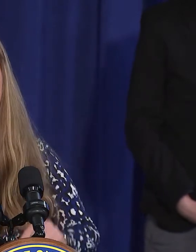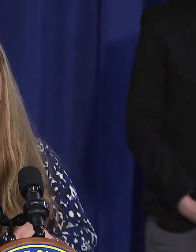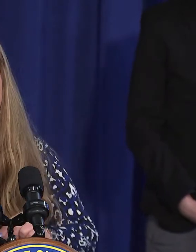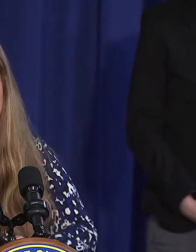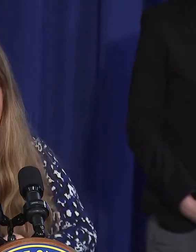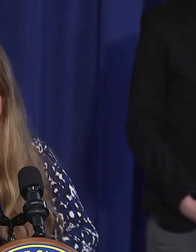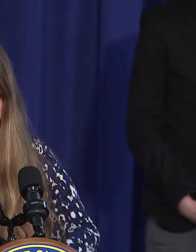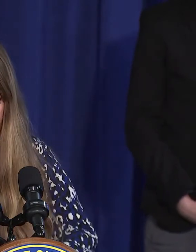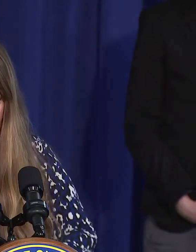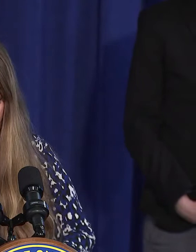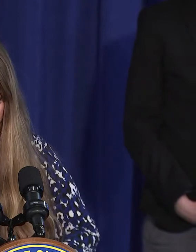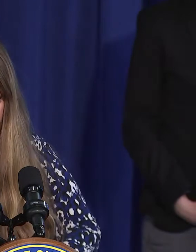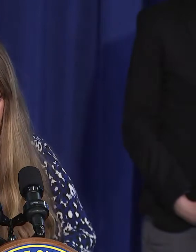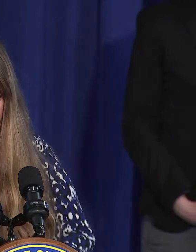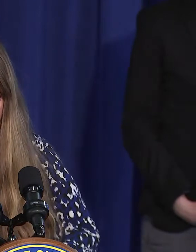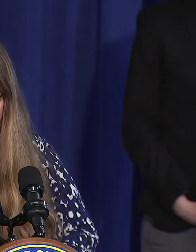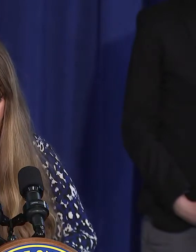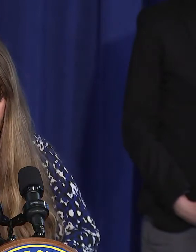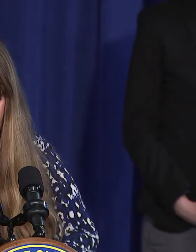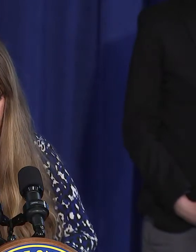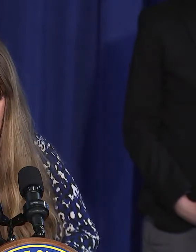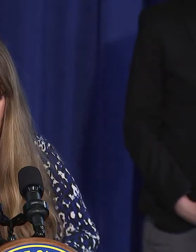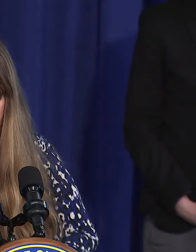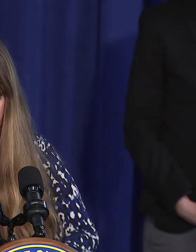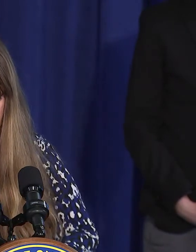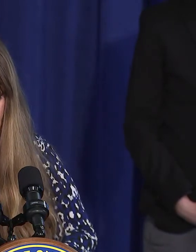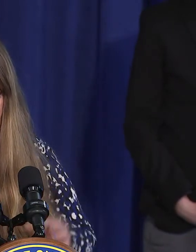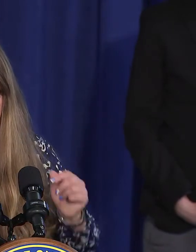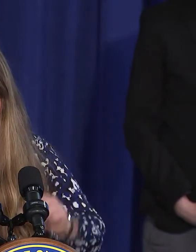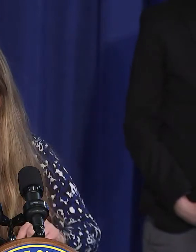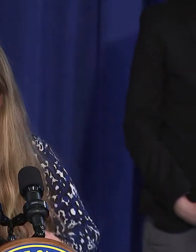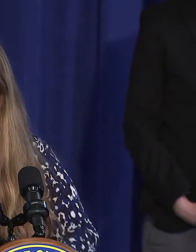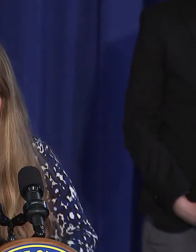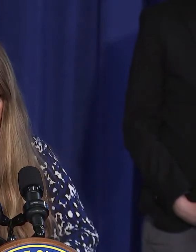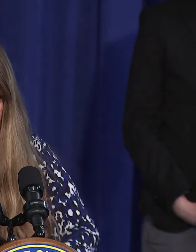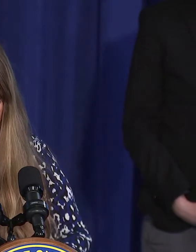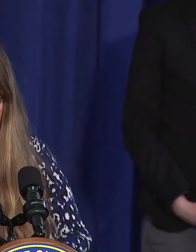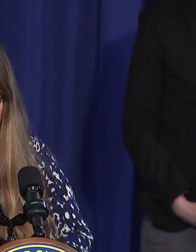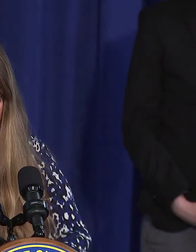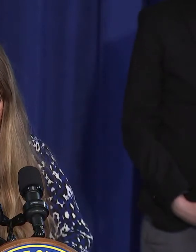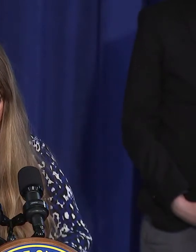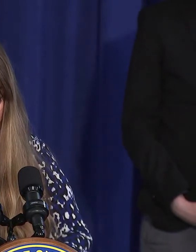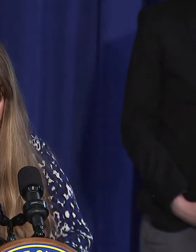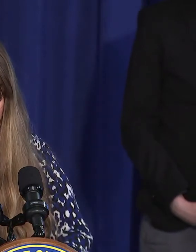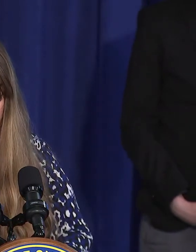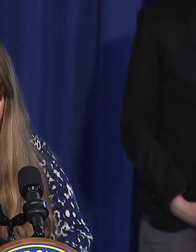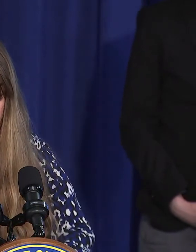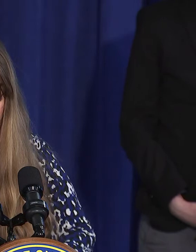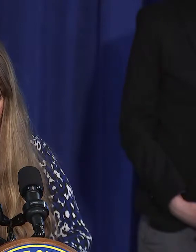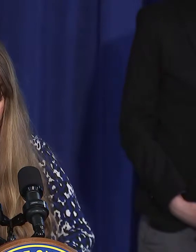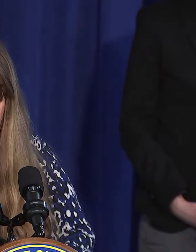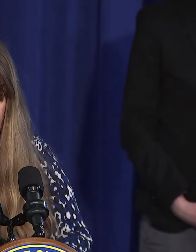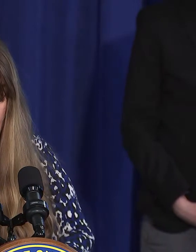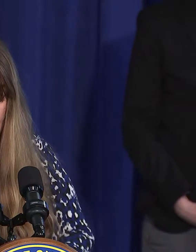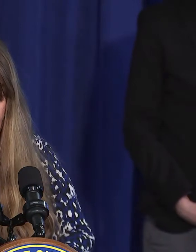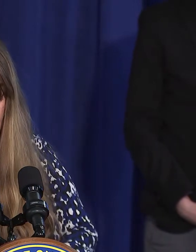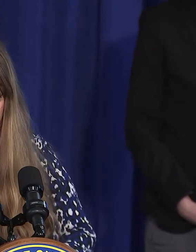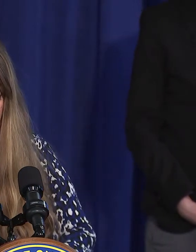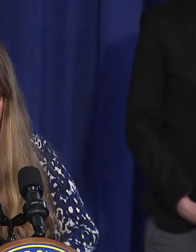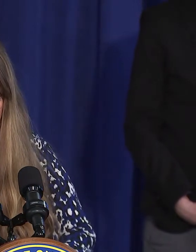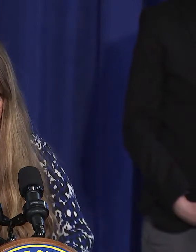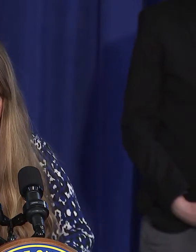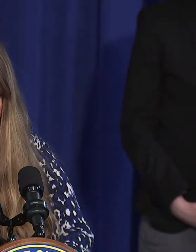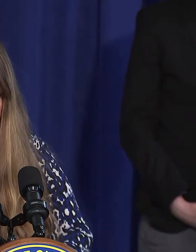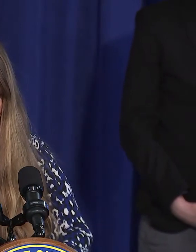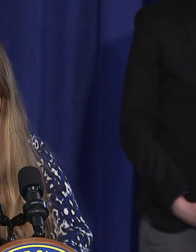datos más recientes con respecto al COVID-19 y su comportamiento en la comunidad. En el futuro, el aviso